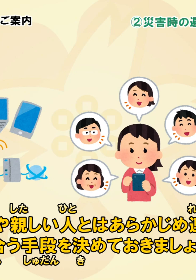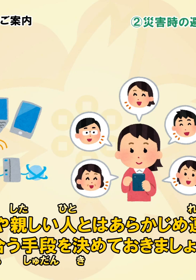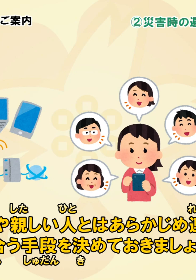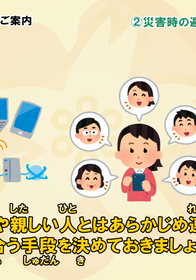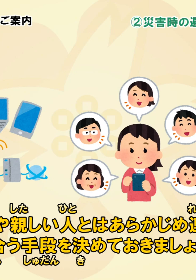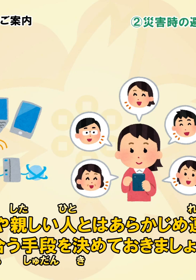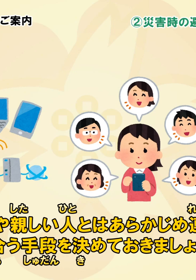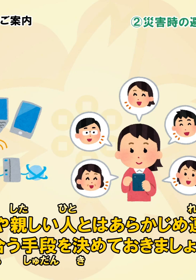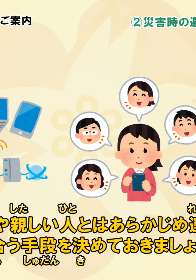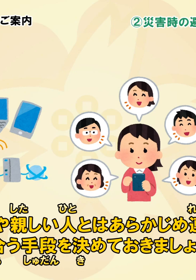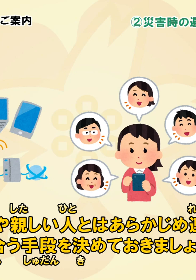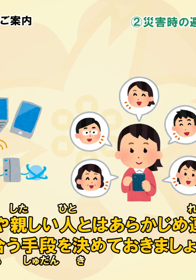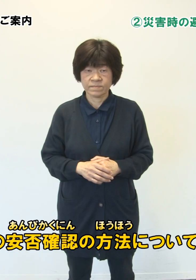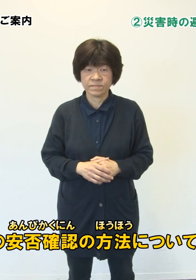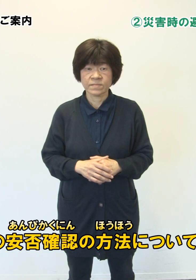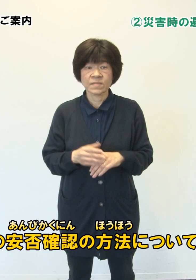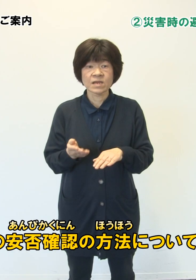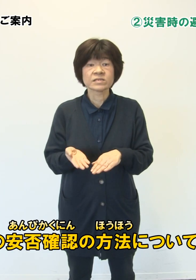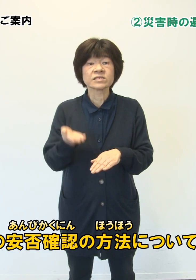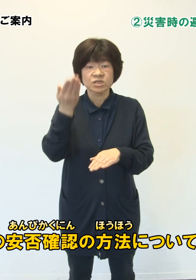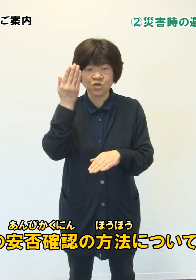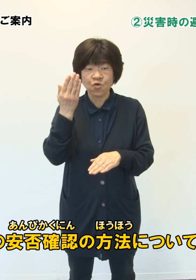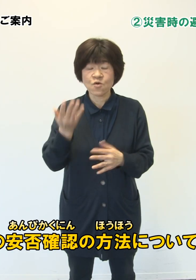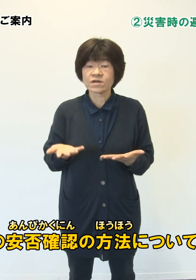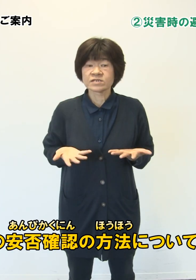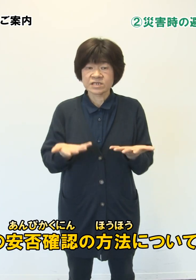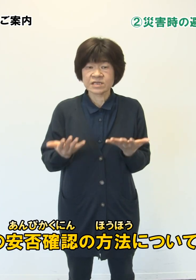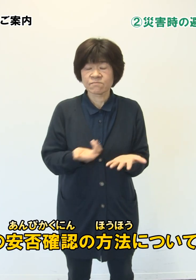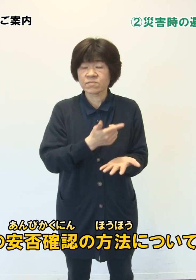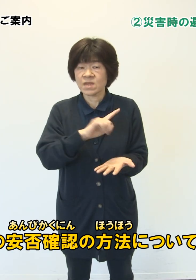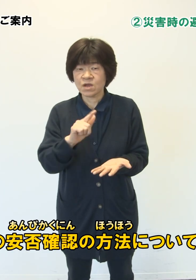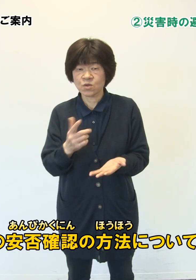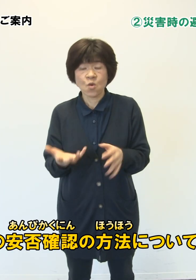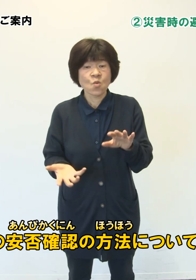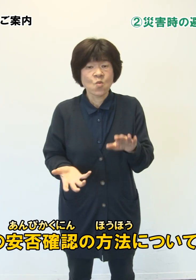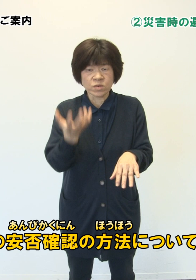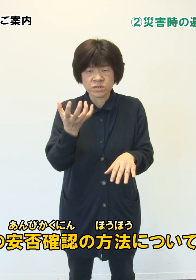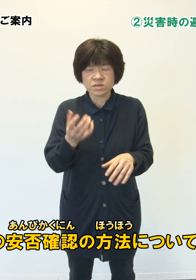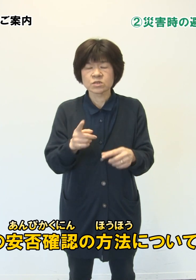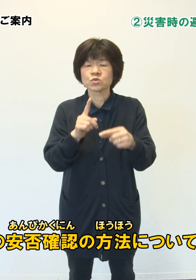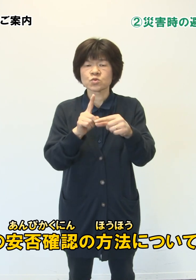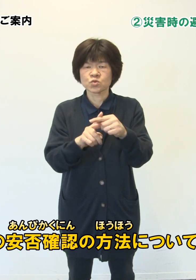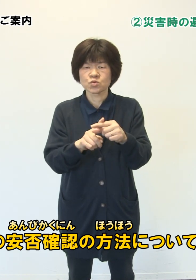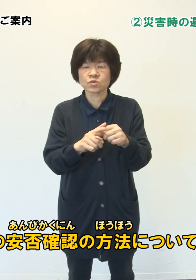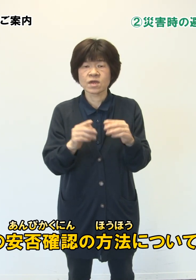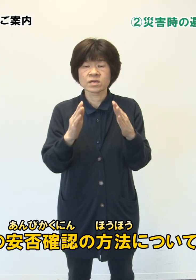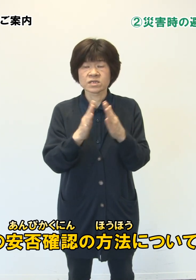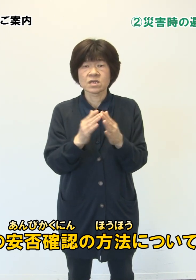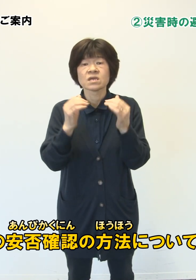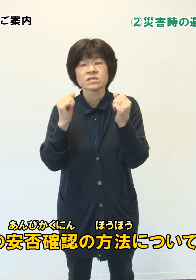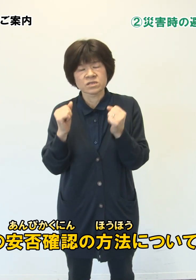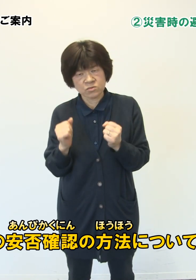ましょう。以上、災害時の安否確認の方法についてご案内しました